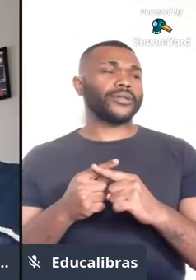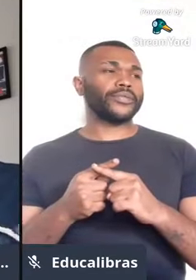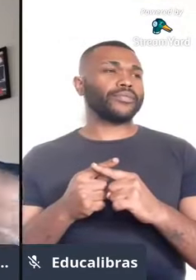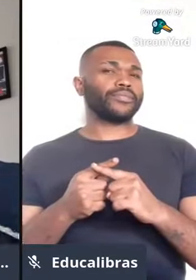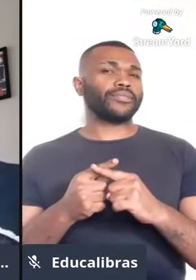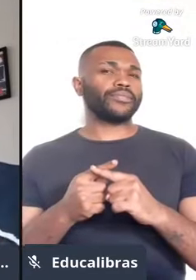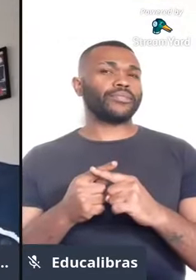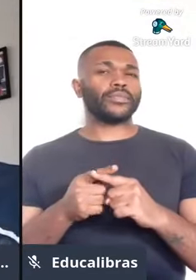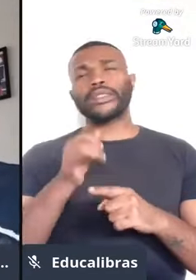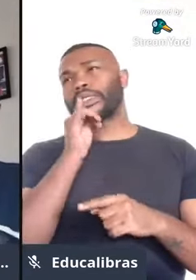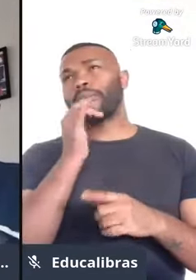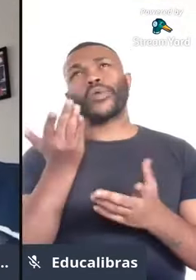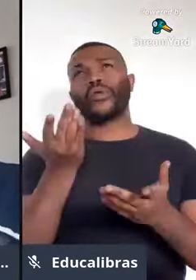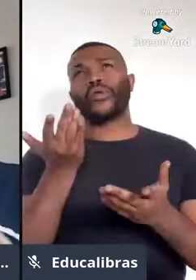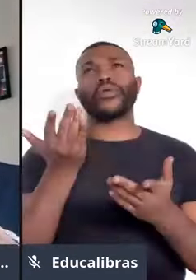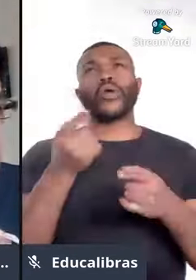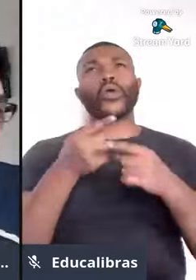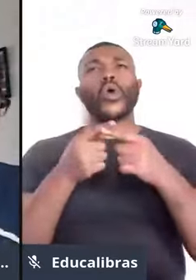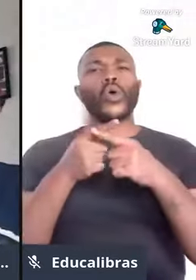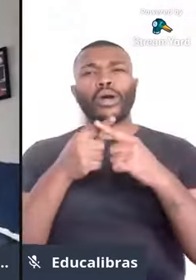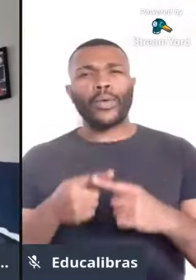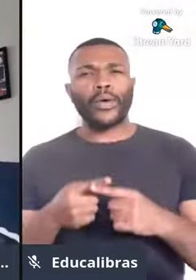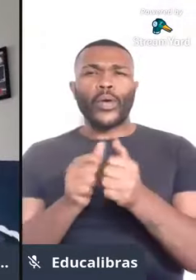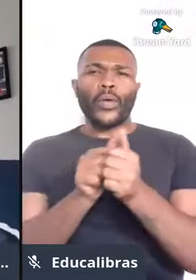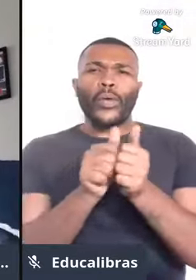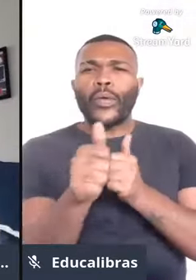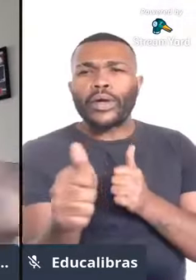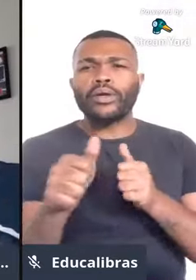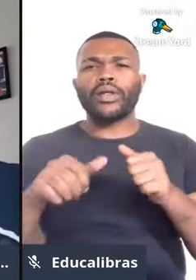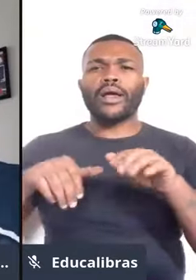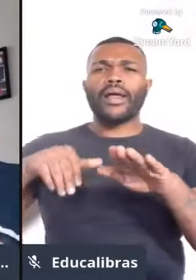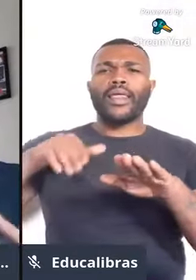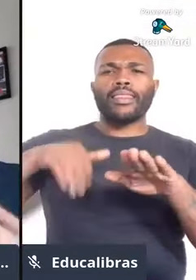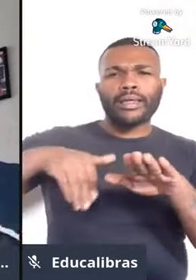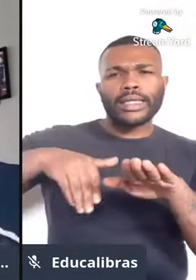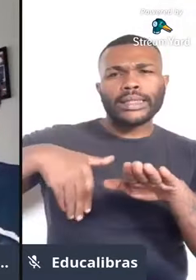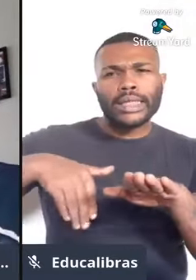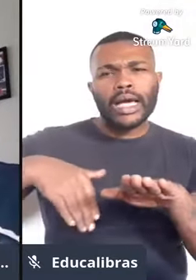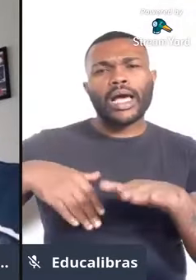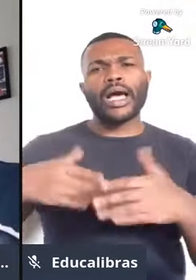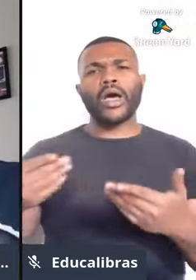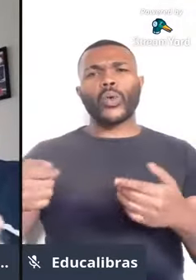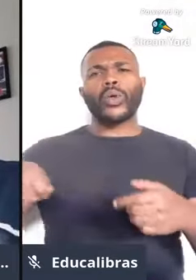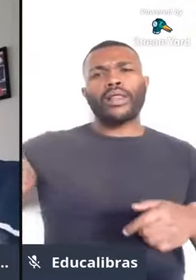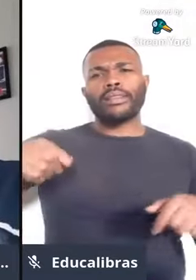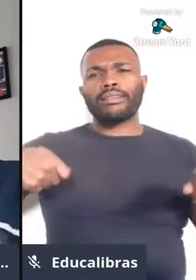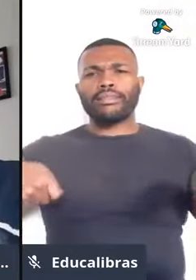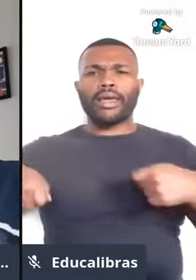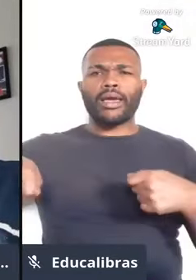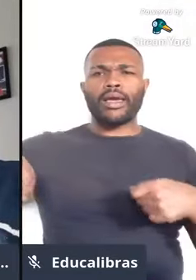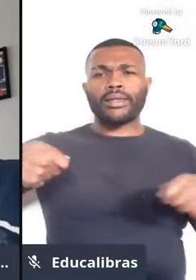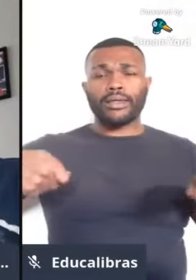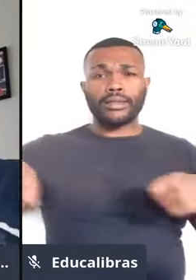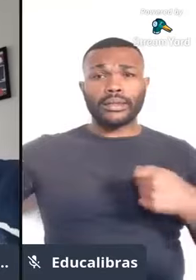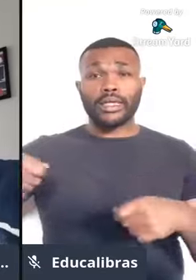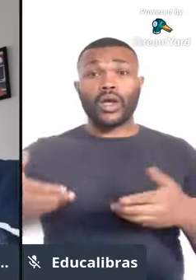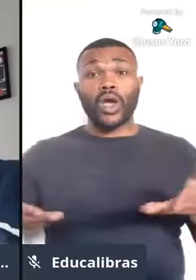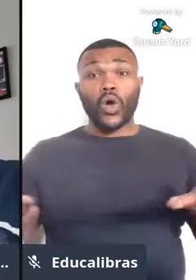sei lá, corrida, natação, tênis de mesa, qualquer um. O foco é